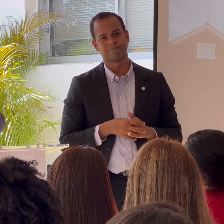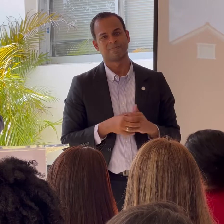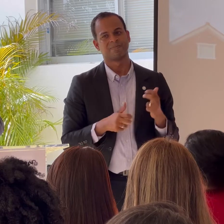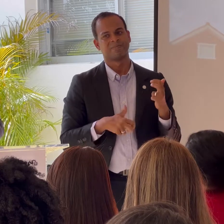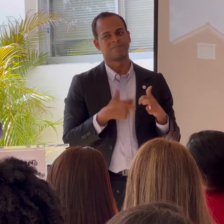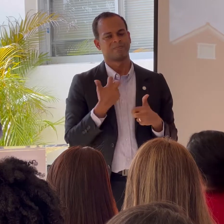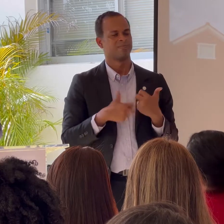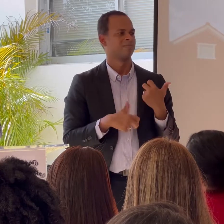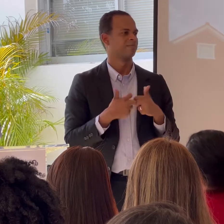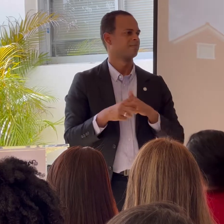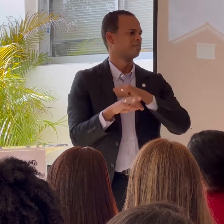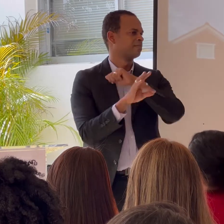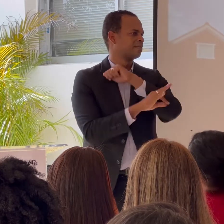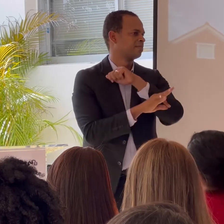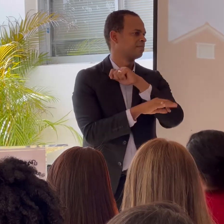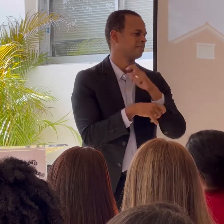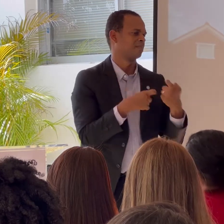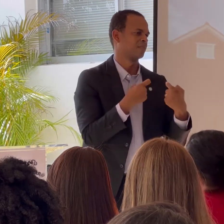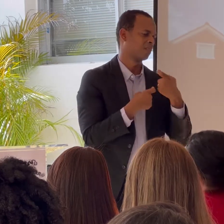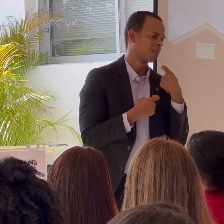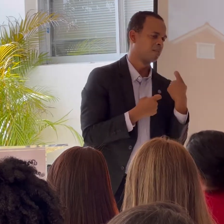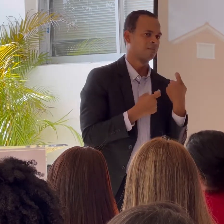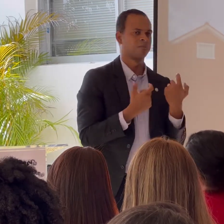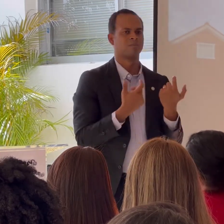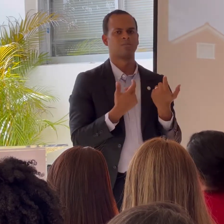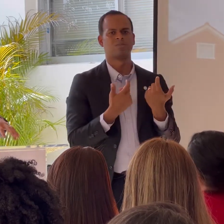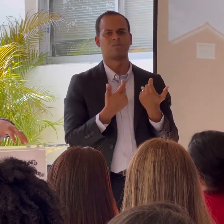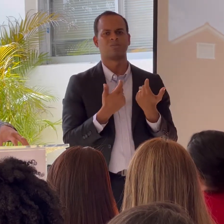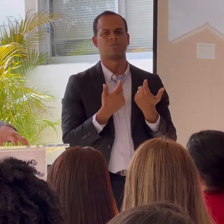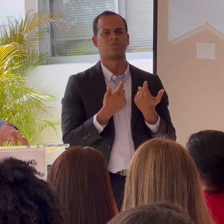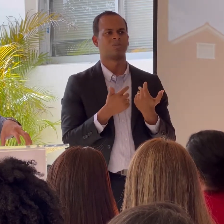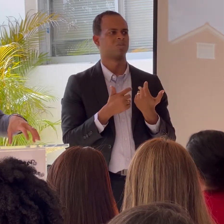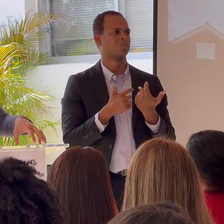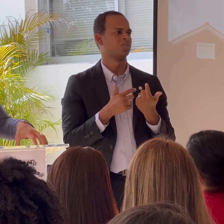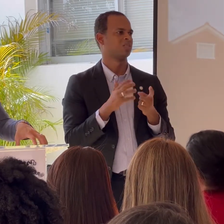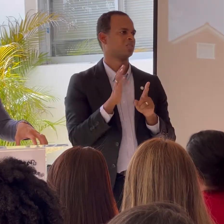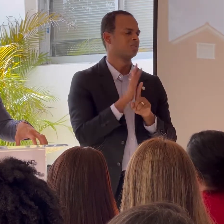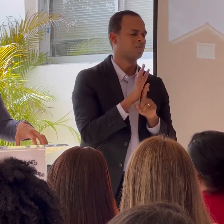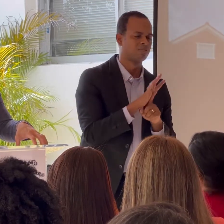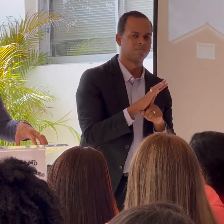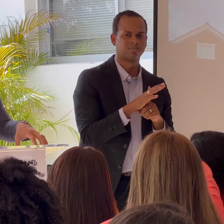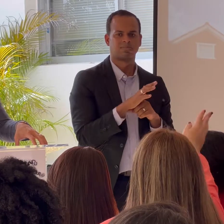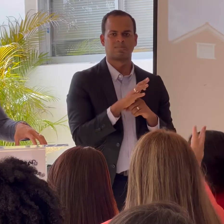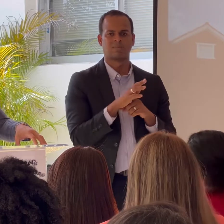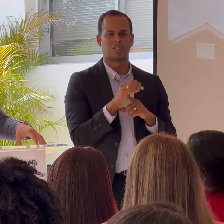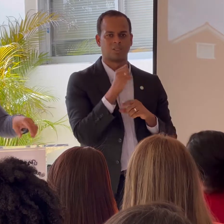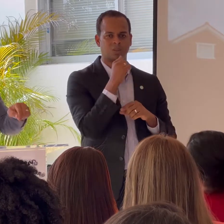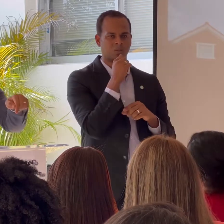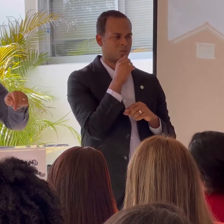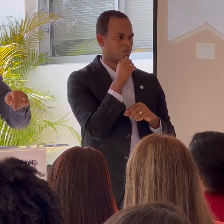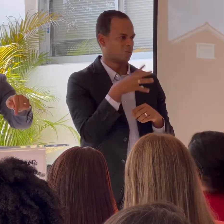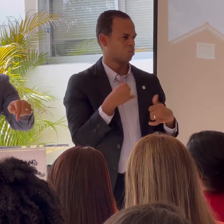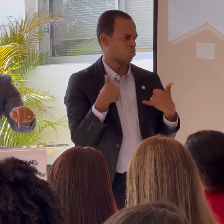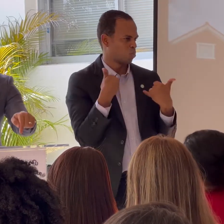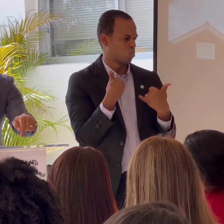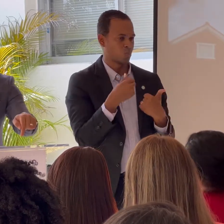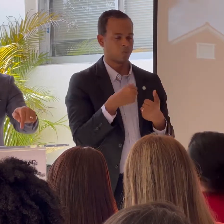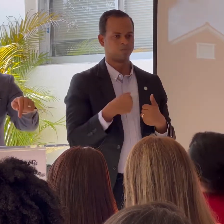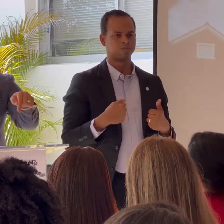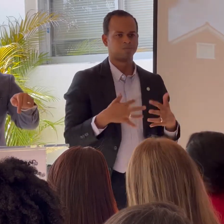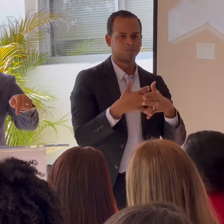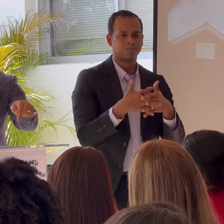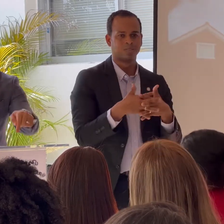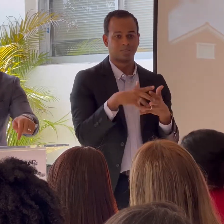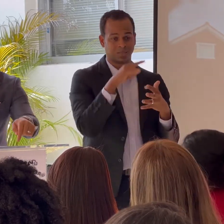problema de las adicciones, el problema de los abusos, el problema de la adolescente embarazada, el problema de la